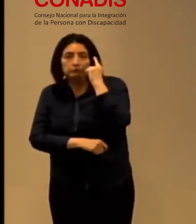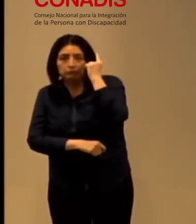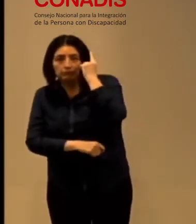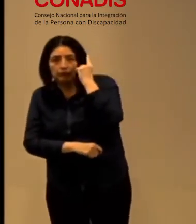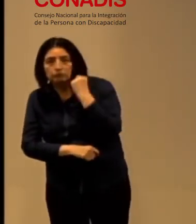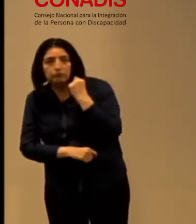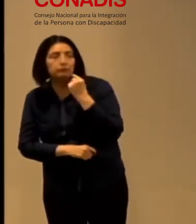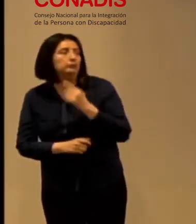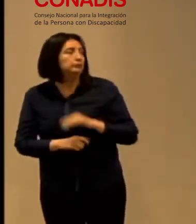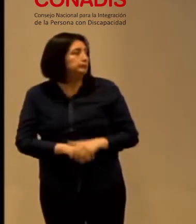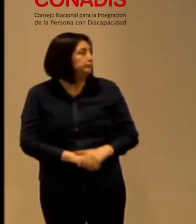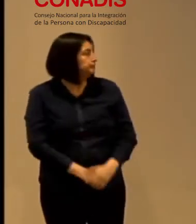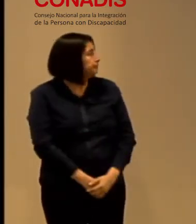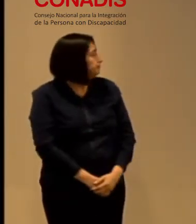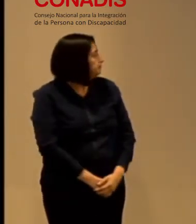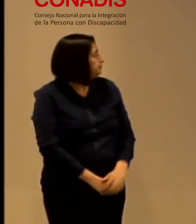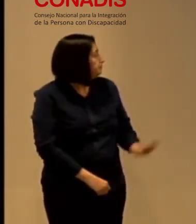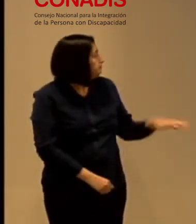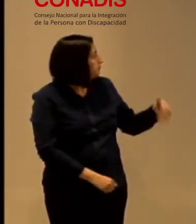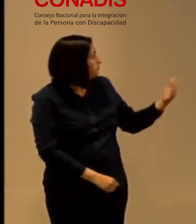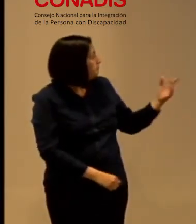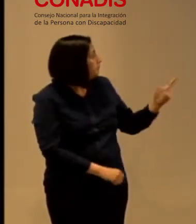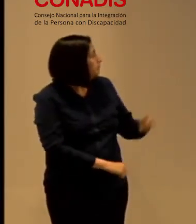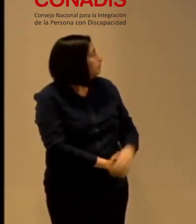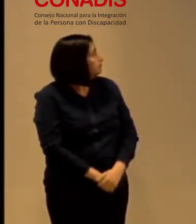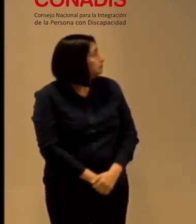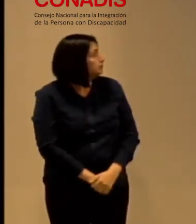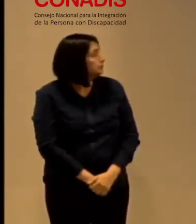otras. Por favor. Entonces,